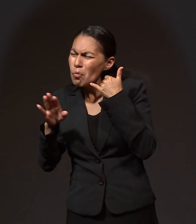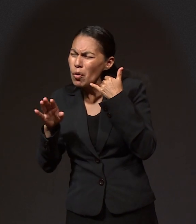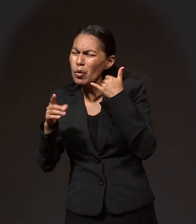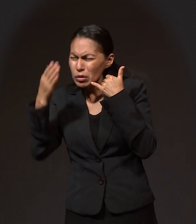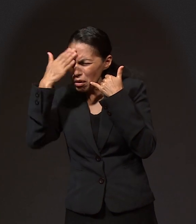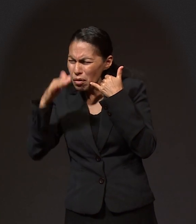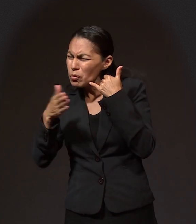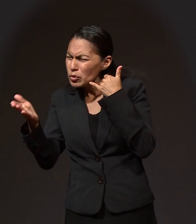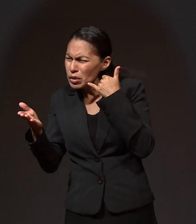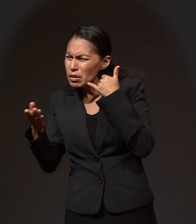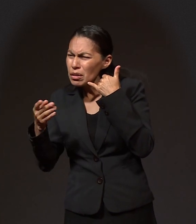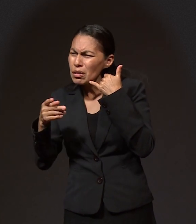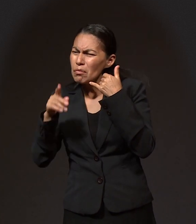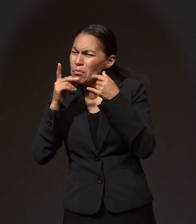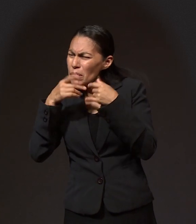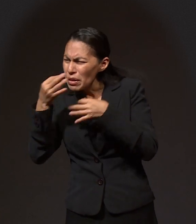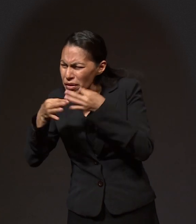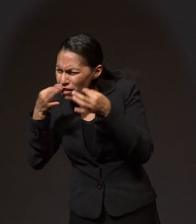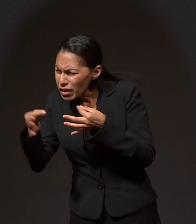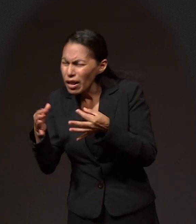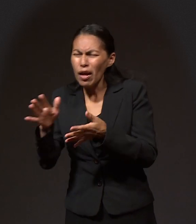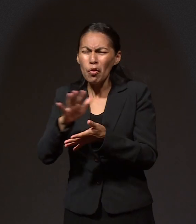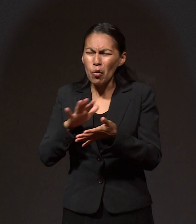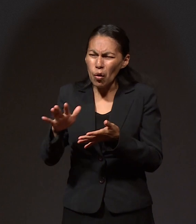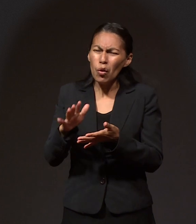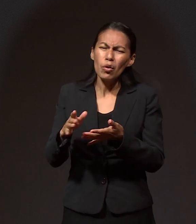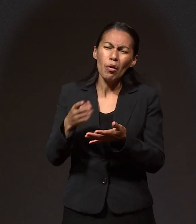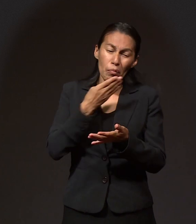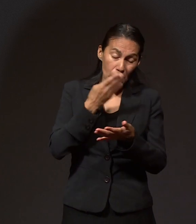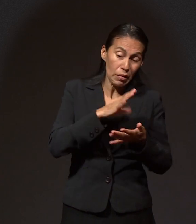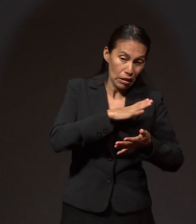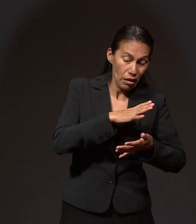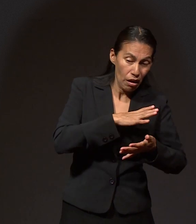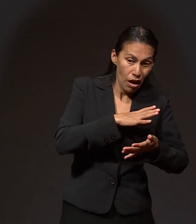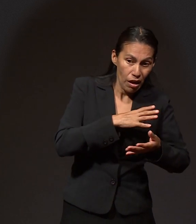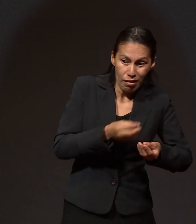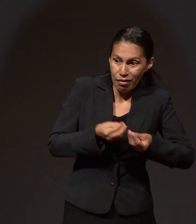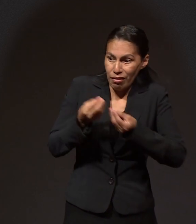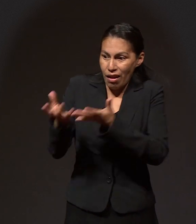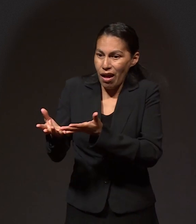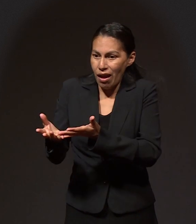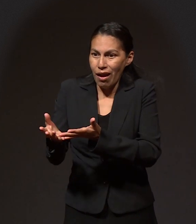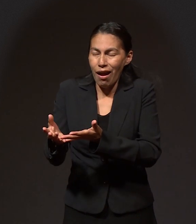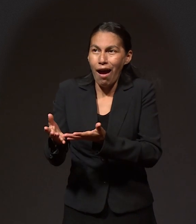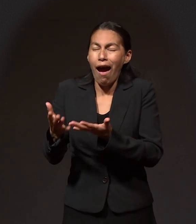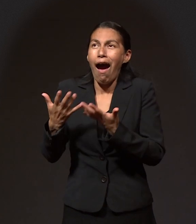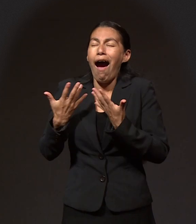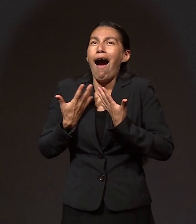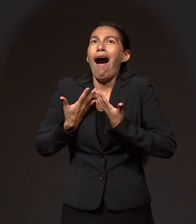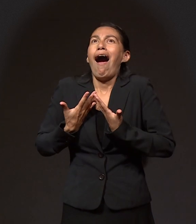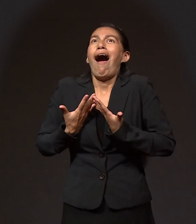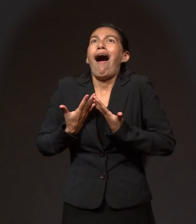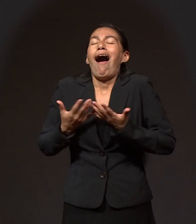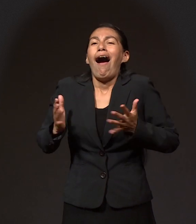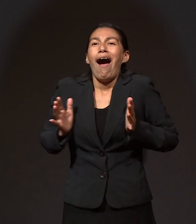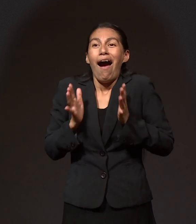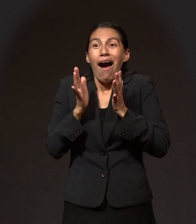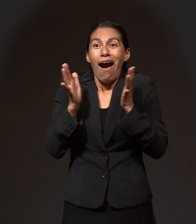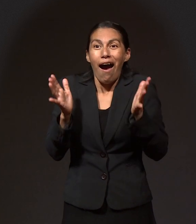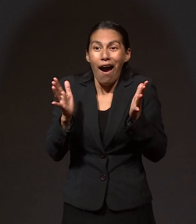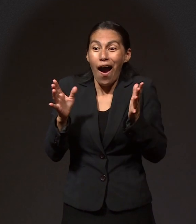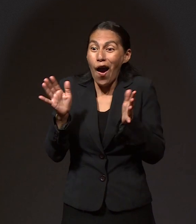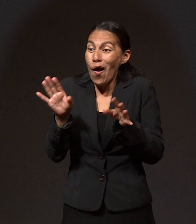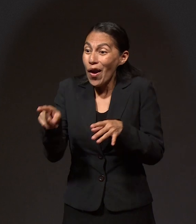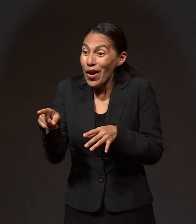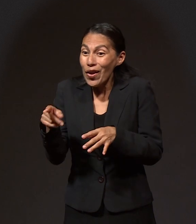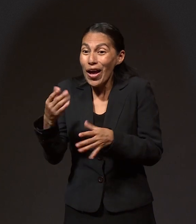jóvenes reciben esas 20.000 Biblias de regalo. En respuesta a la oración. O sea, Dios se adelanta. Y cuando son las cosas de su reino,